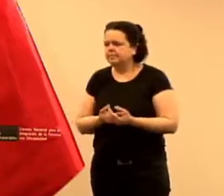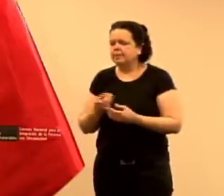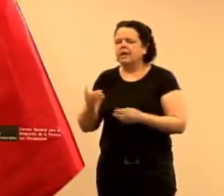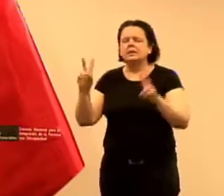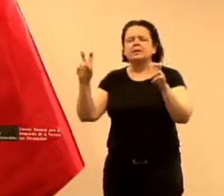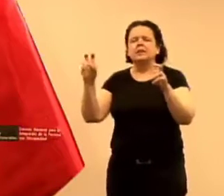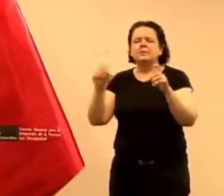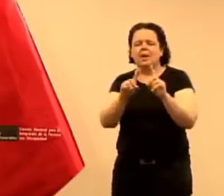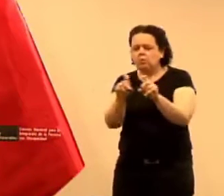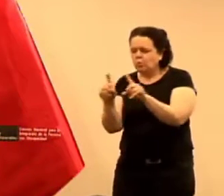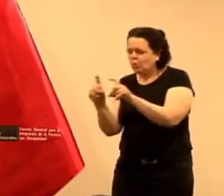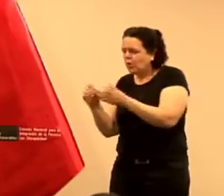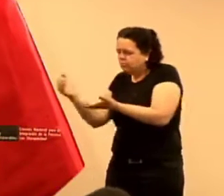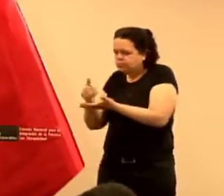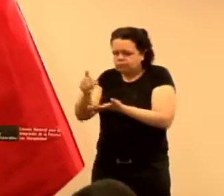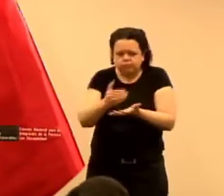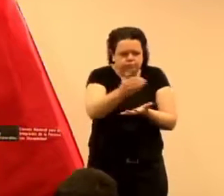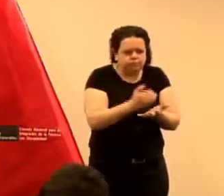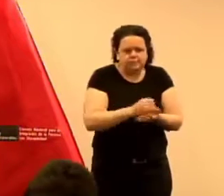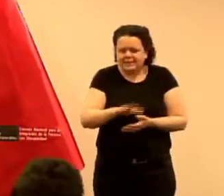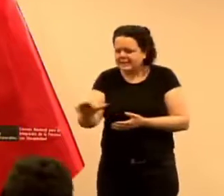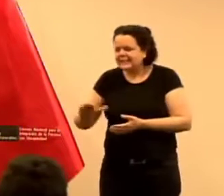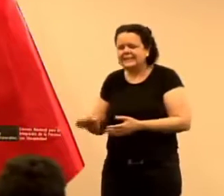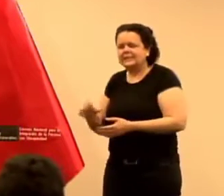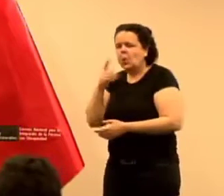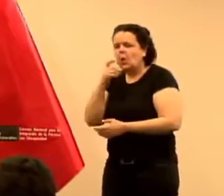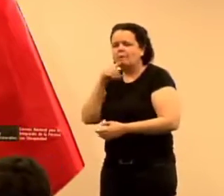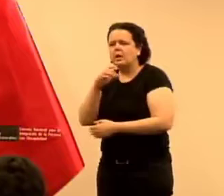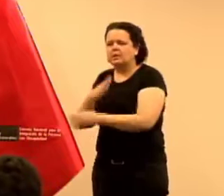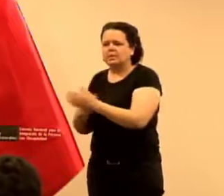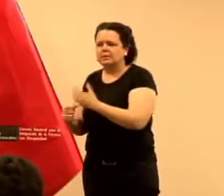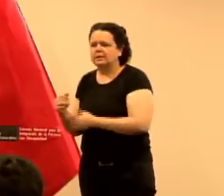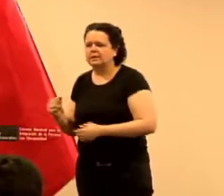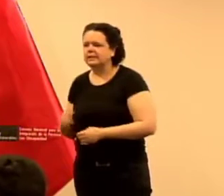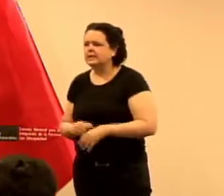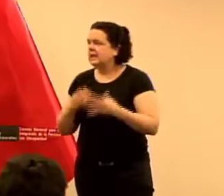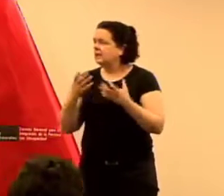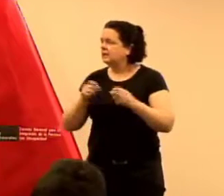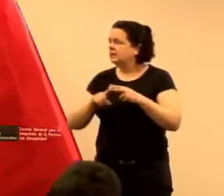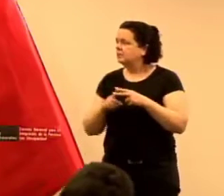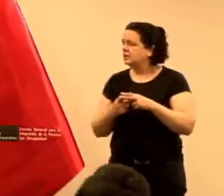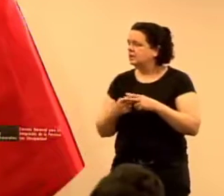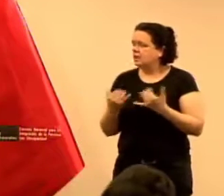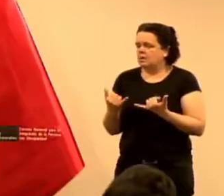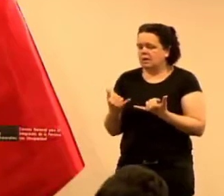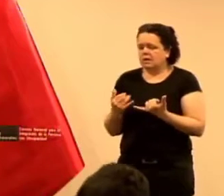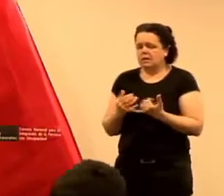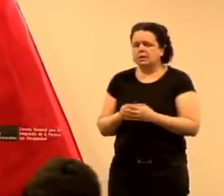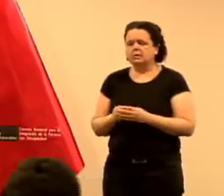en el tema de la encuesta y la recolección de datos sobre niños y niñas con discapacidad. Quisiera empezar un poco